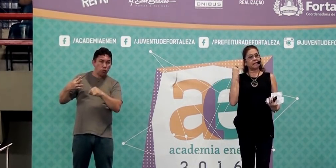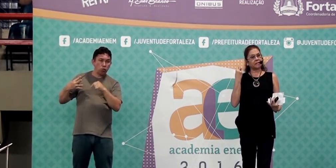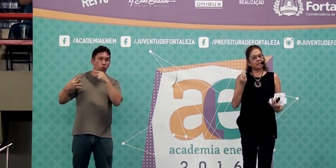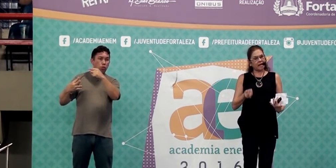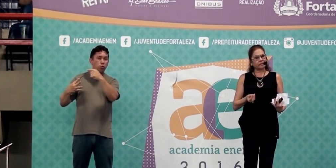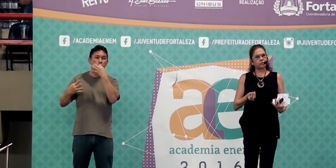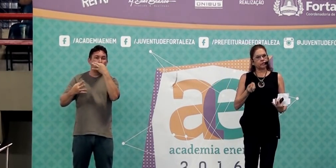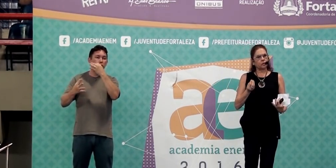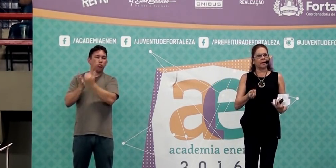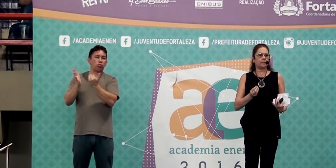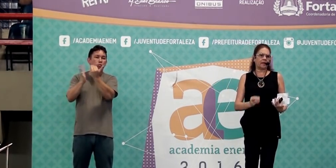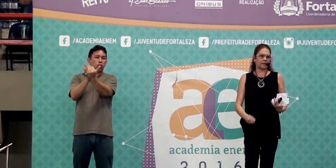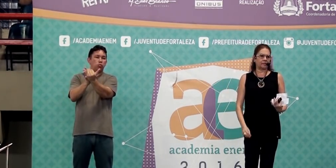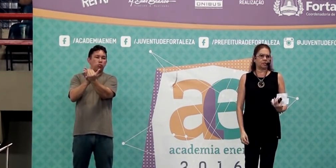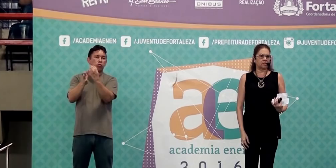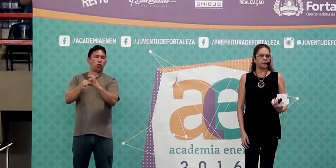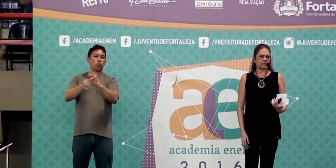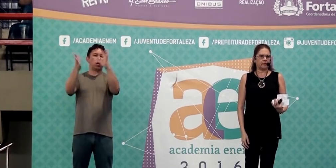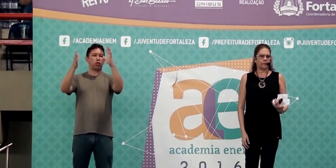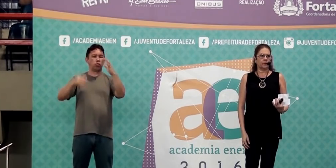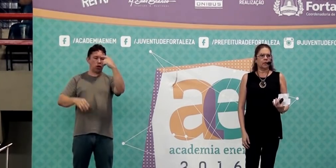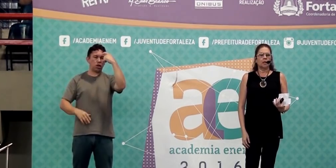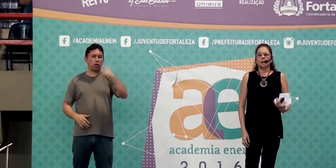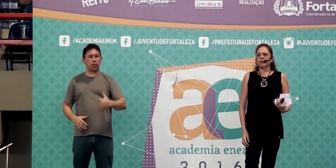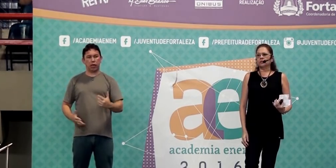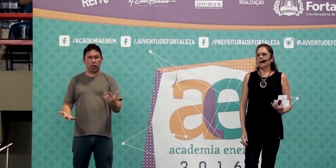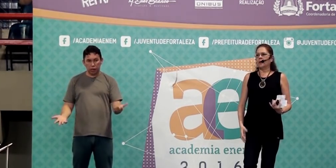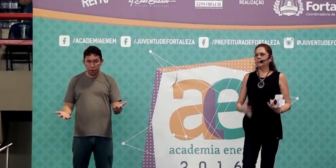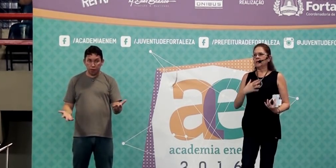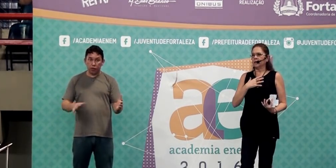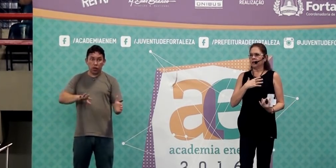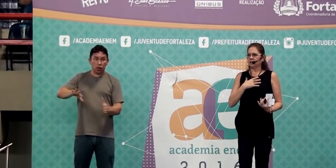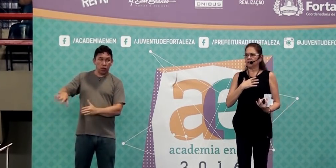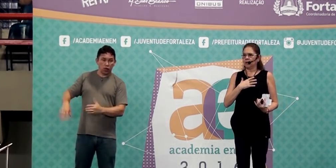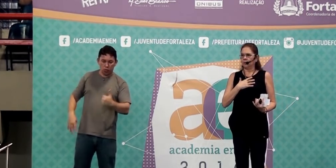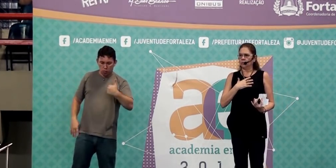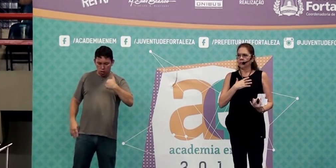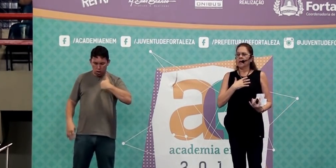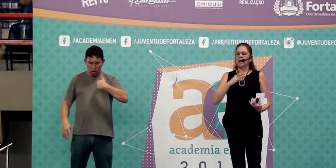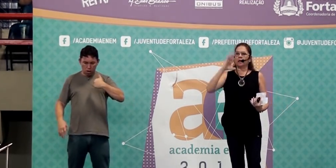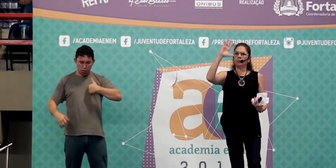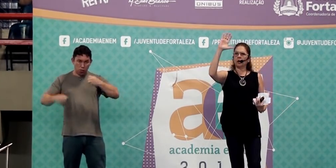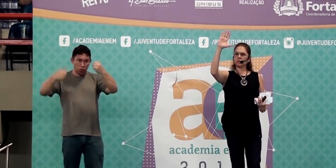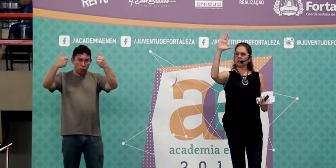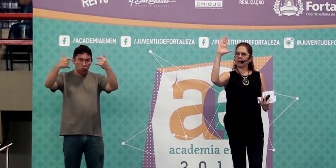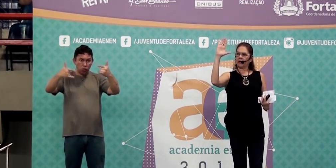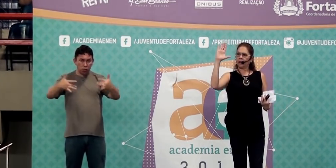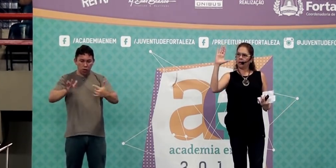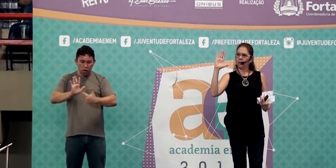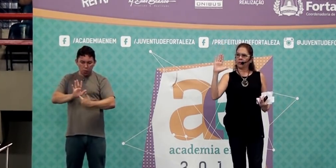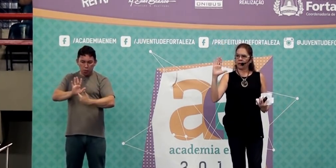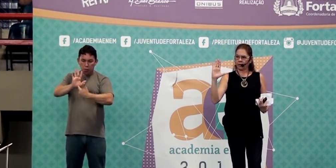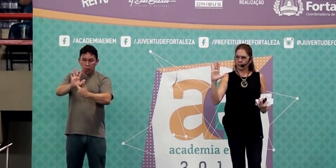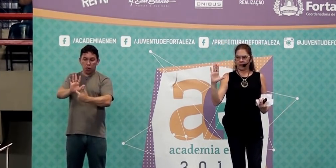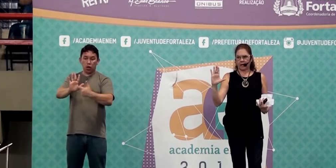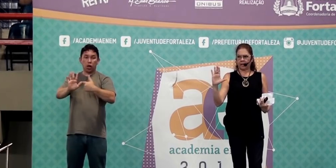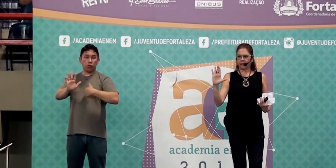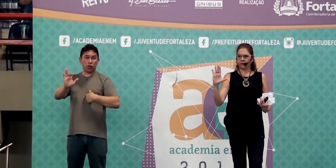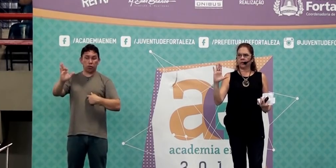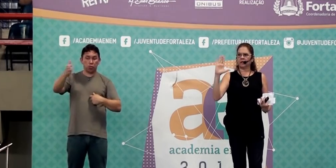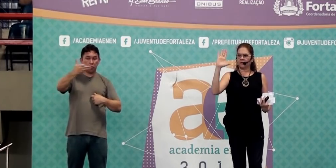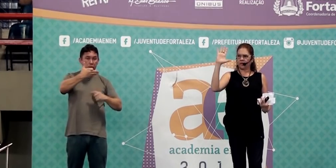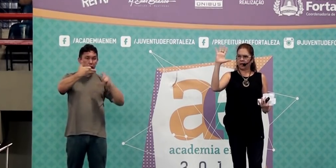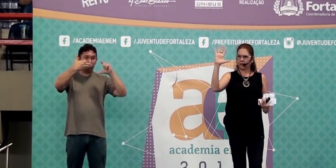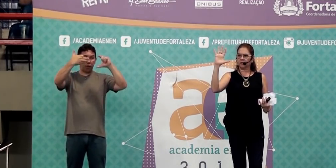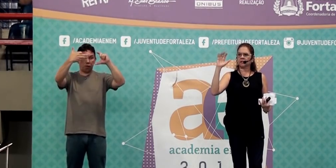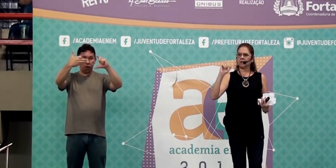e de excessos com a liberdade de expressão. Pessoal, a minha intenção era mostrar o primeiro